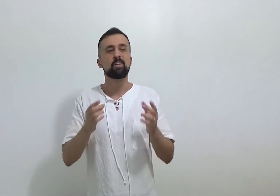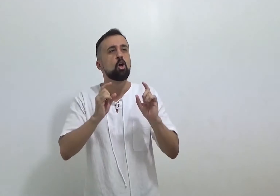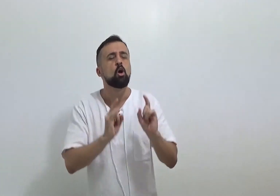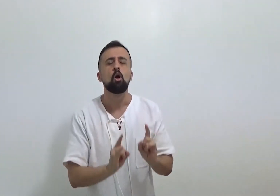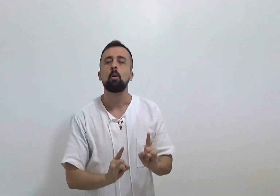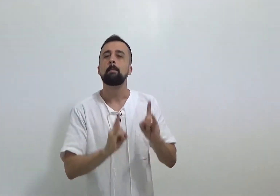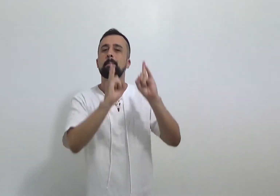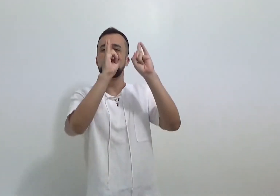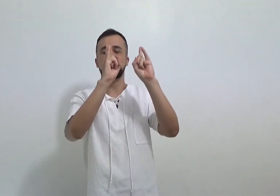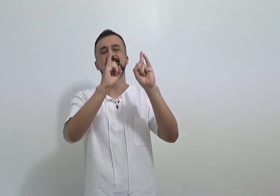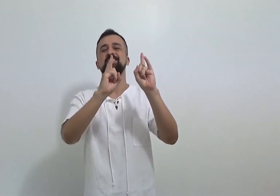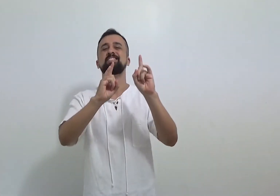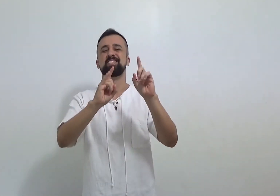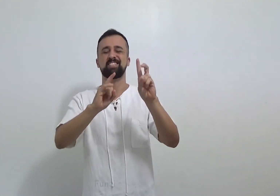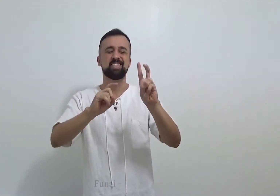pintando,